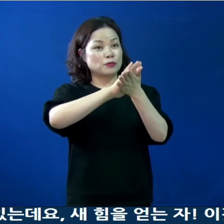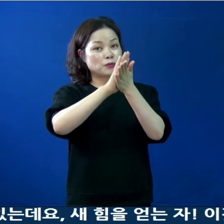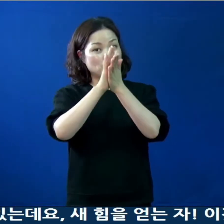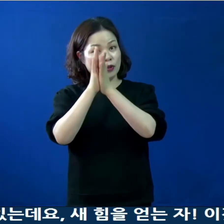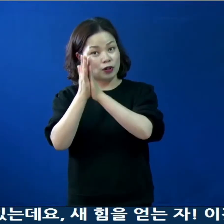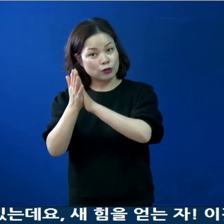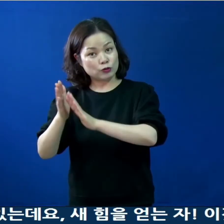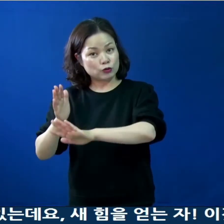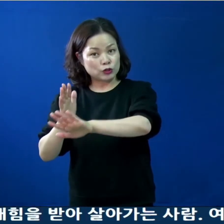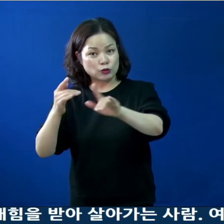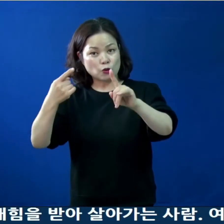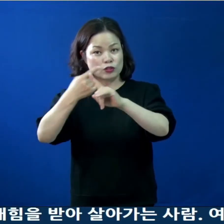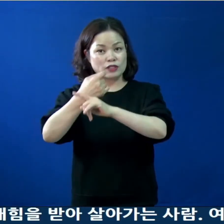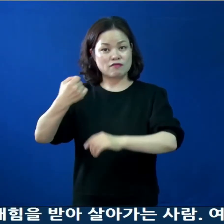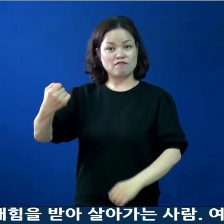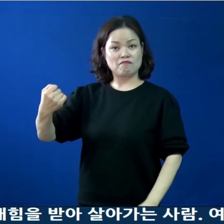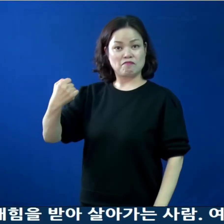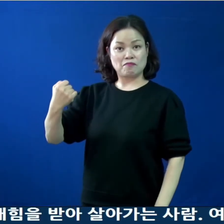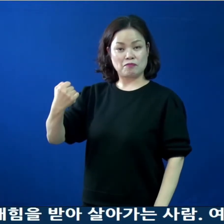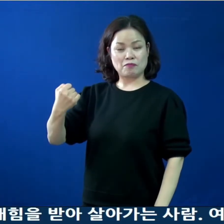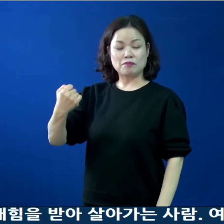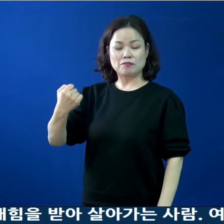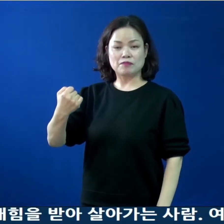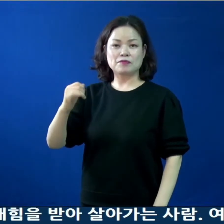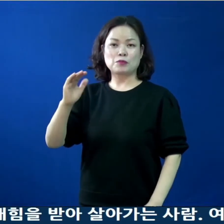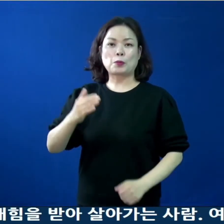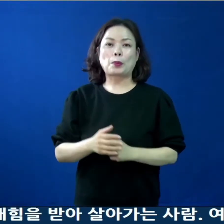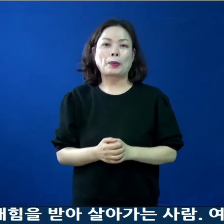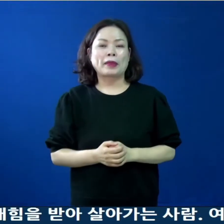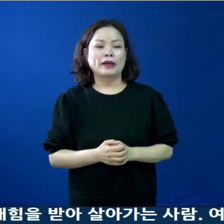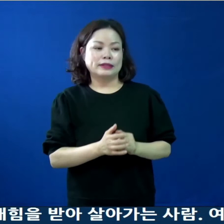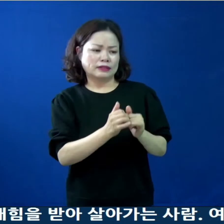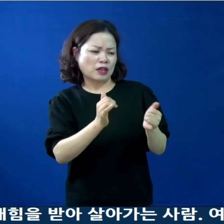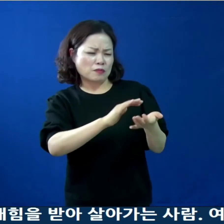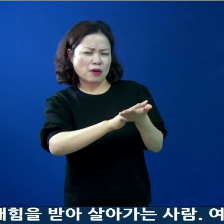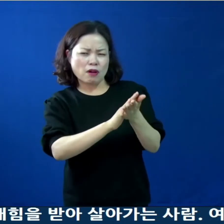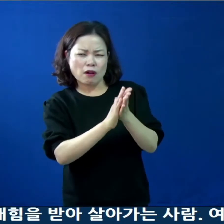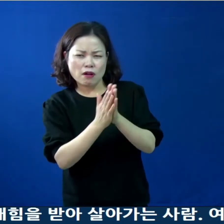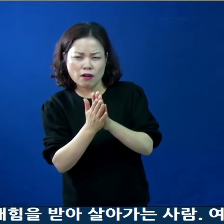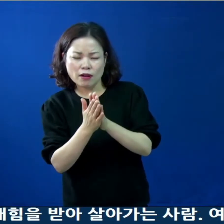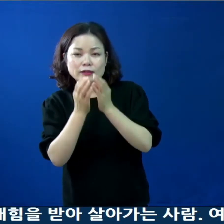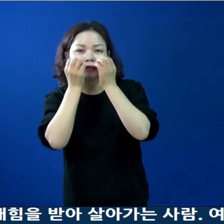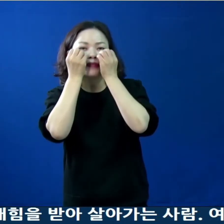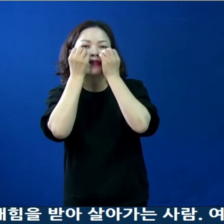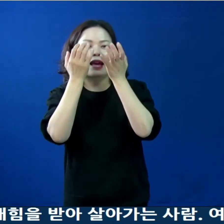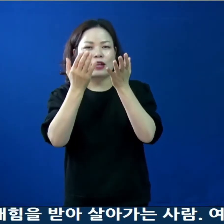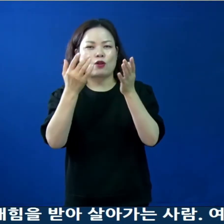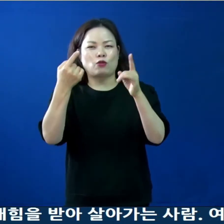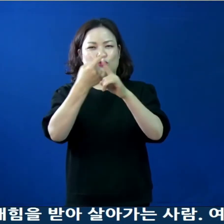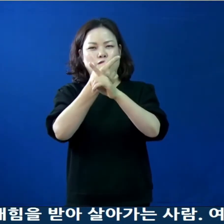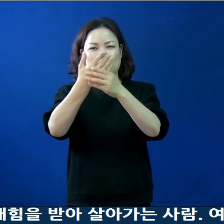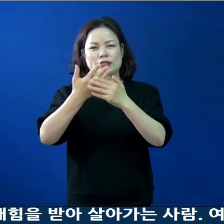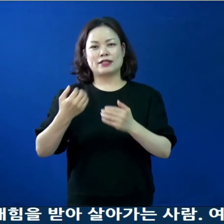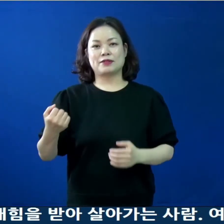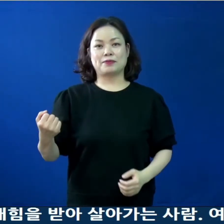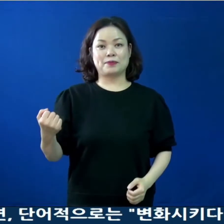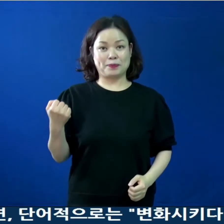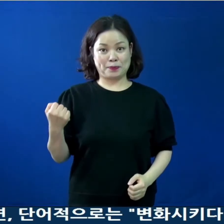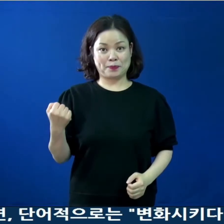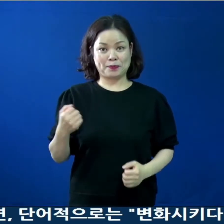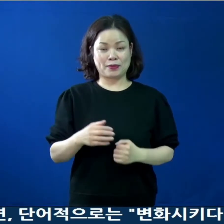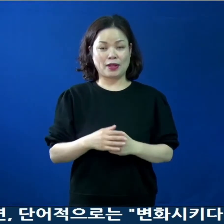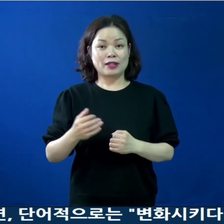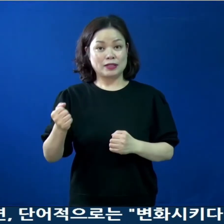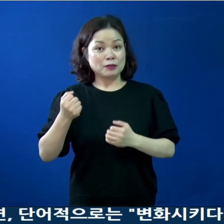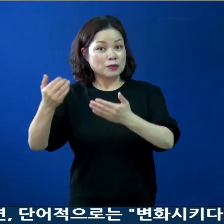우리를 고치는 힘, 이런 의미로 우리 보시면 되겠어요. 이제 사람을 변화시키고 새롭게 하는, 고치시는 이 힘, 이